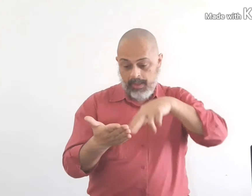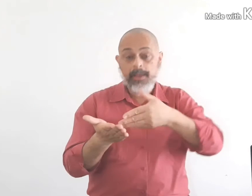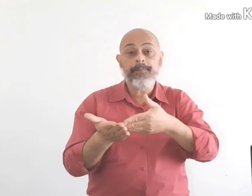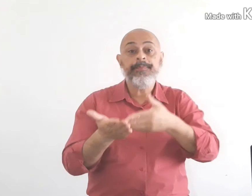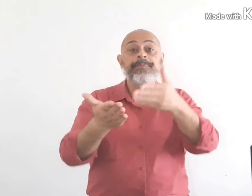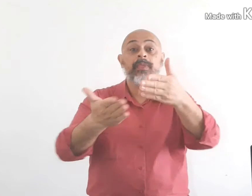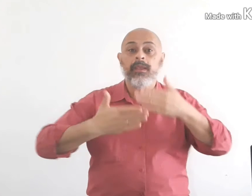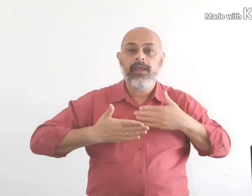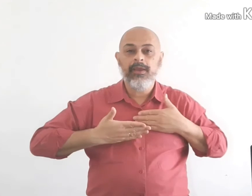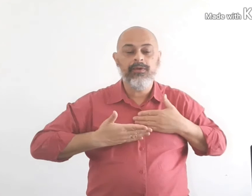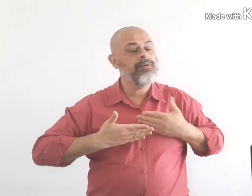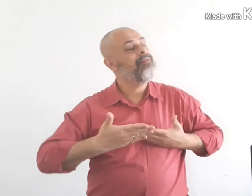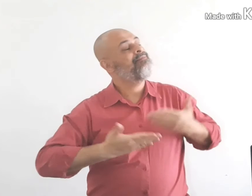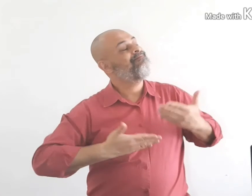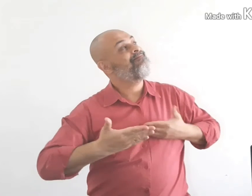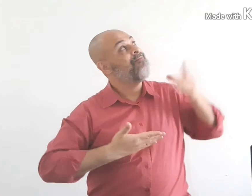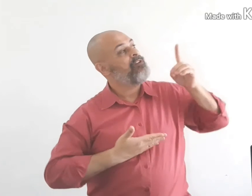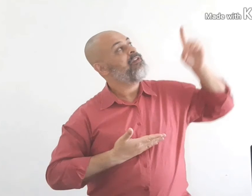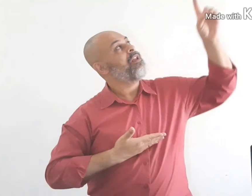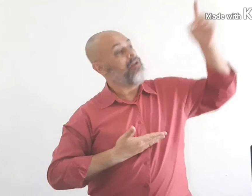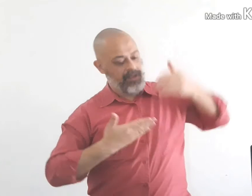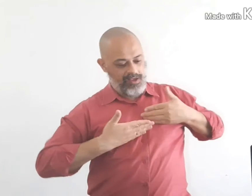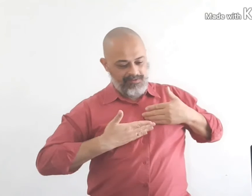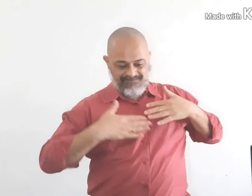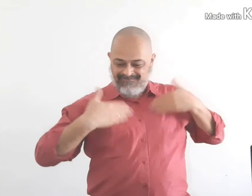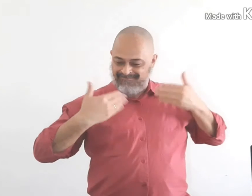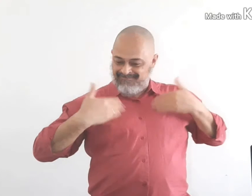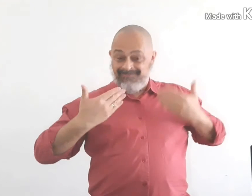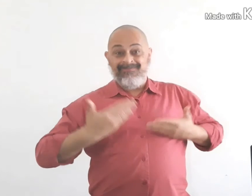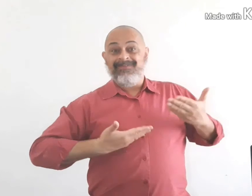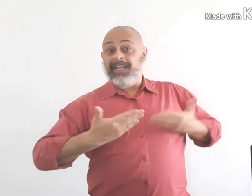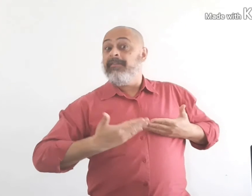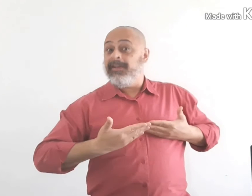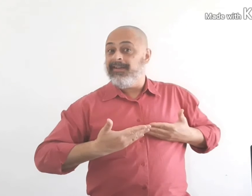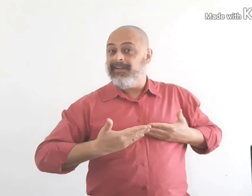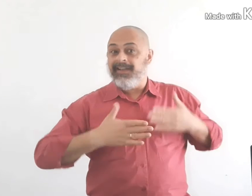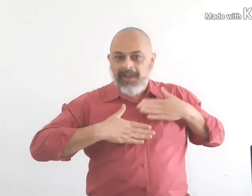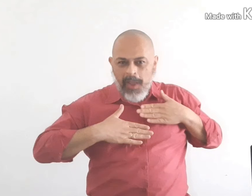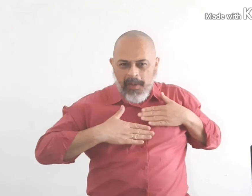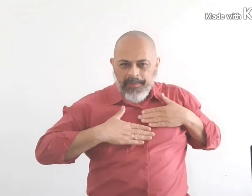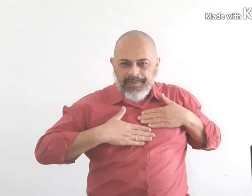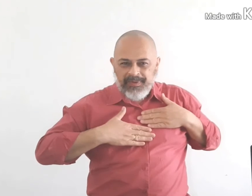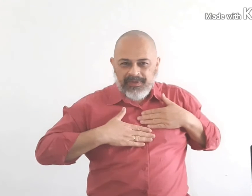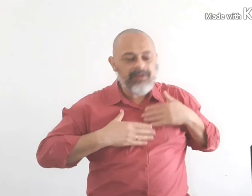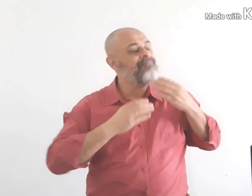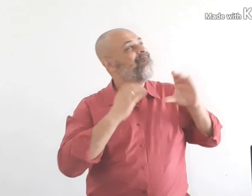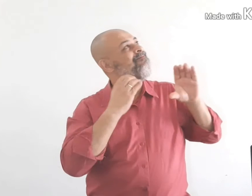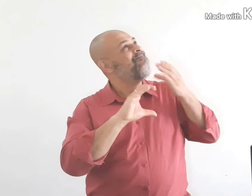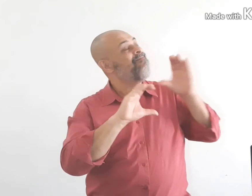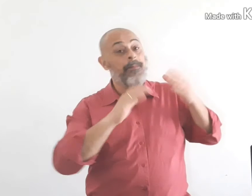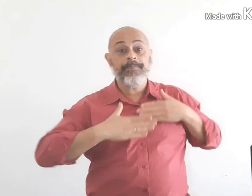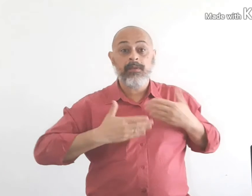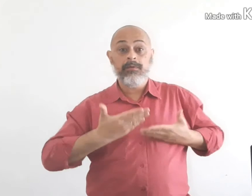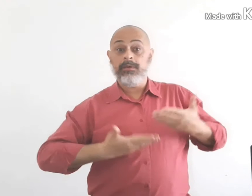com alegria e apresentai-vos diante dele com cântico. Um serviço alegre ao Senhor, um